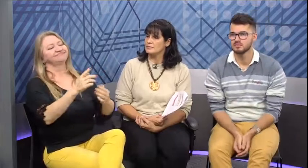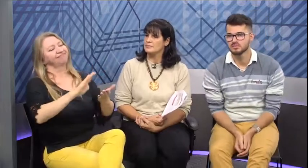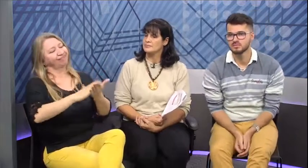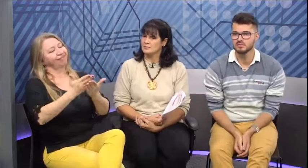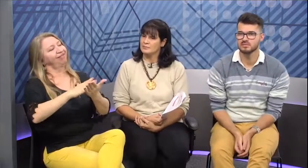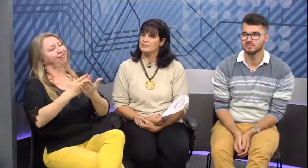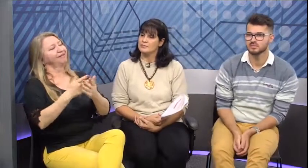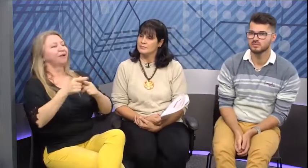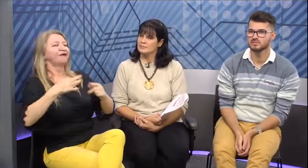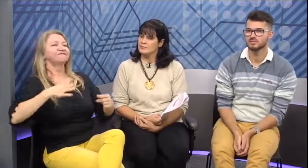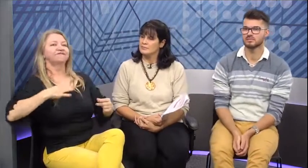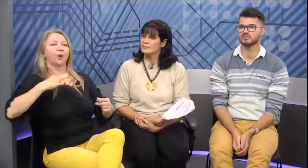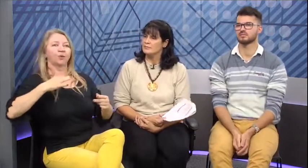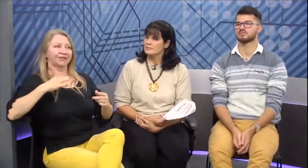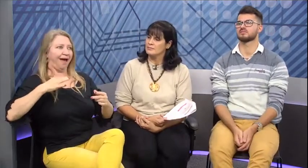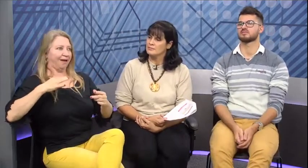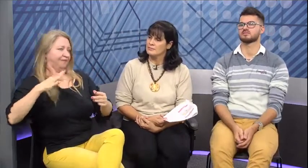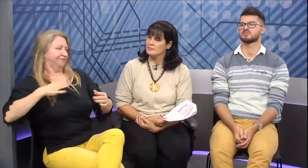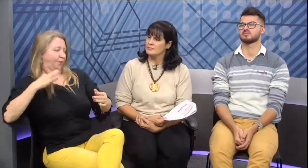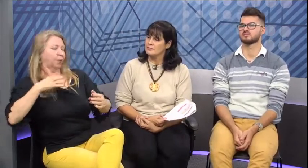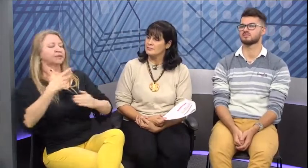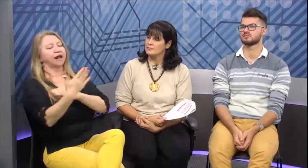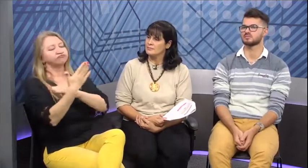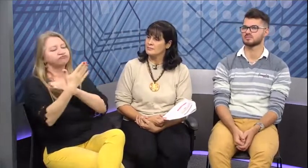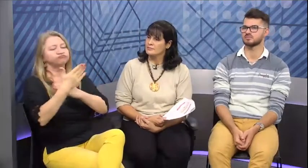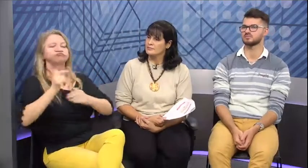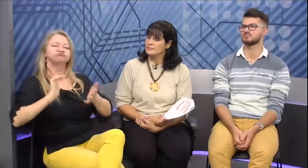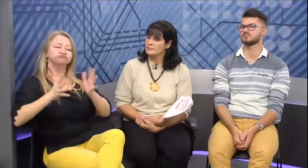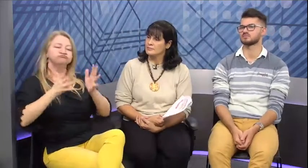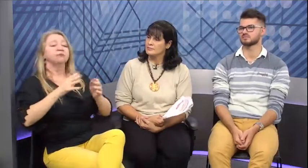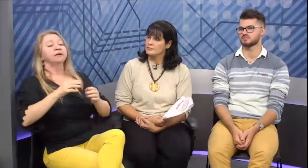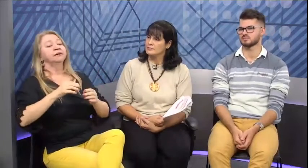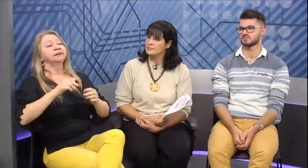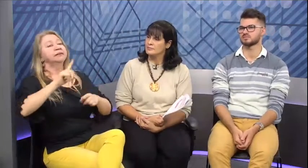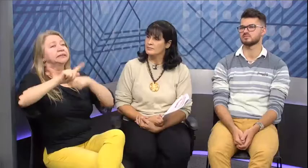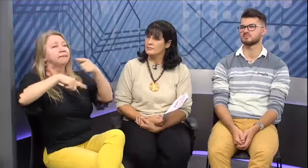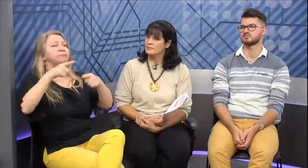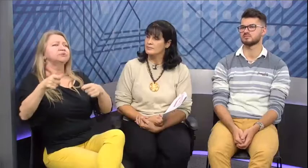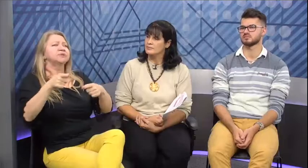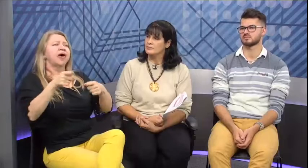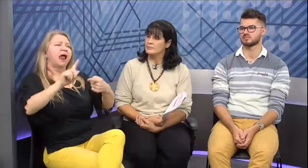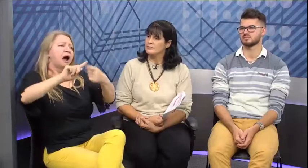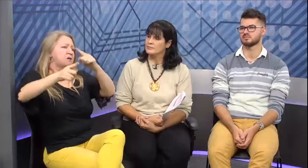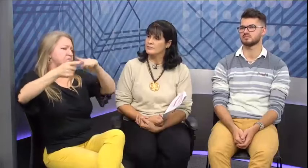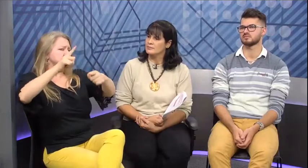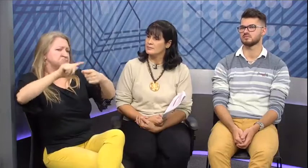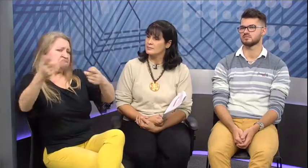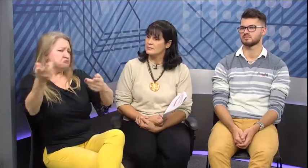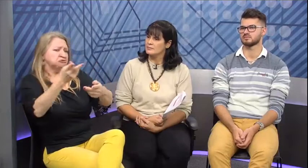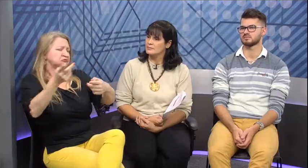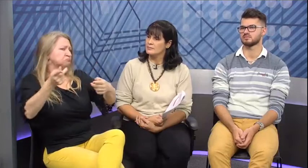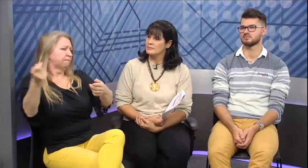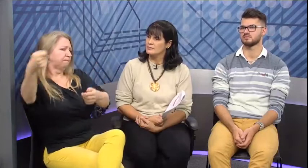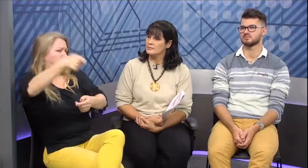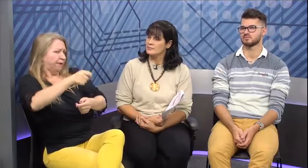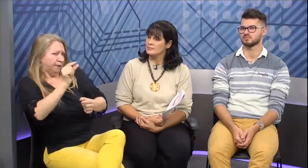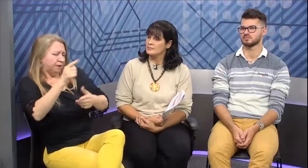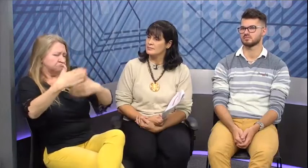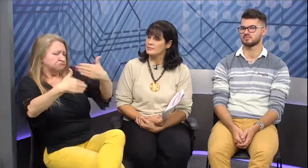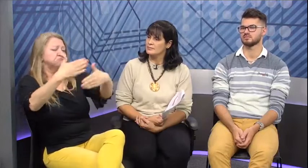ajudava bastante, me ajudava como voluntária durante o curso, então ela ia interpretando. Aí depois houve um combinado,